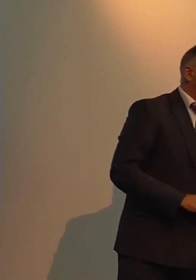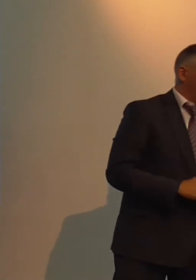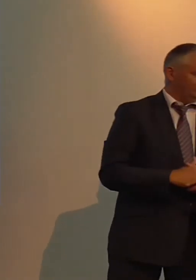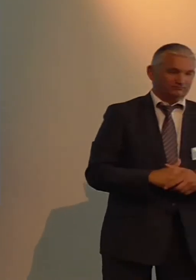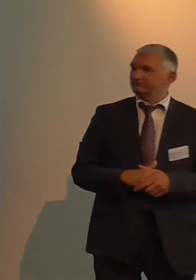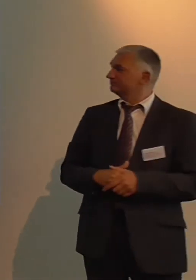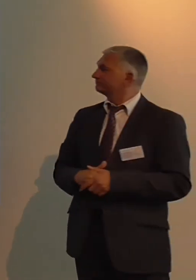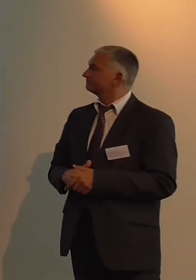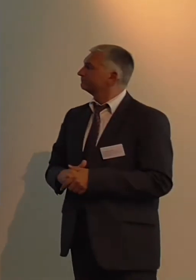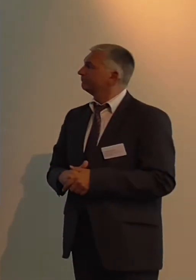konnten.